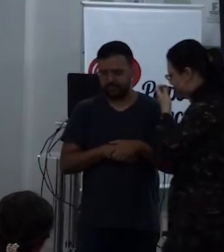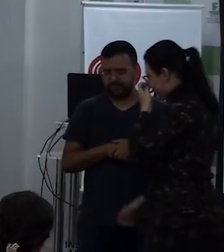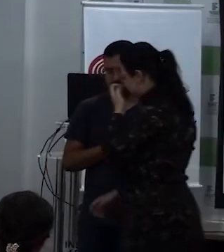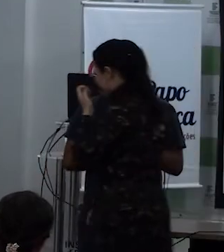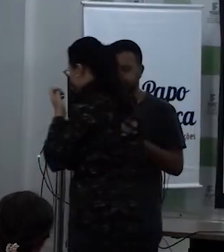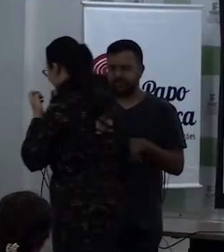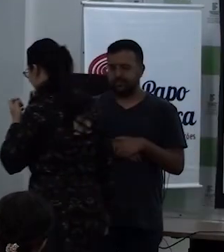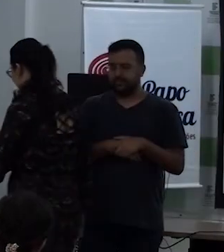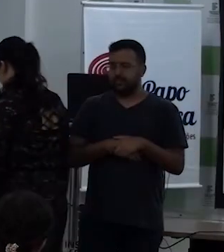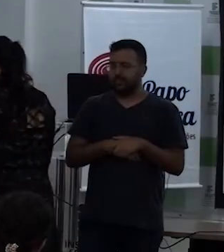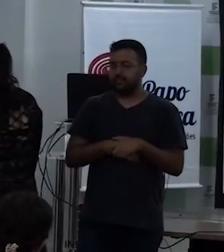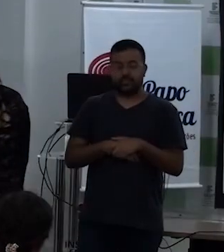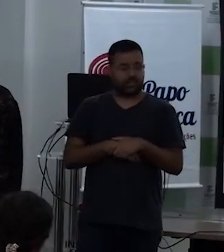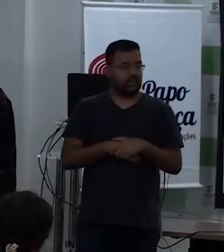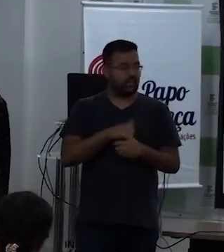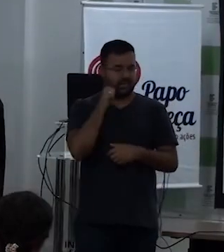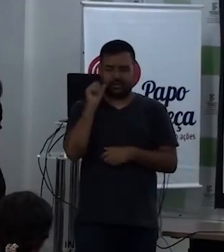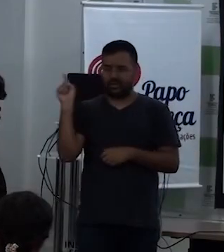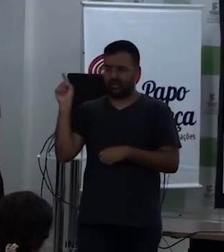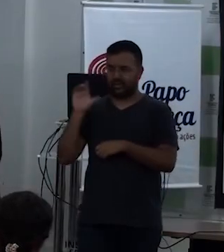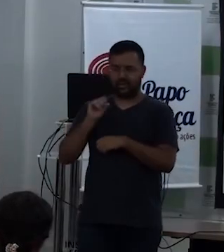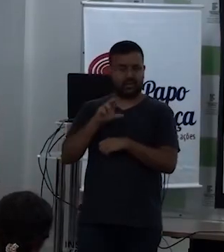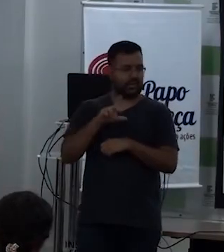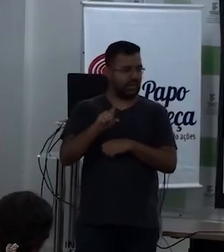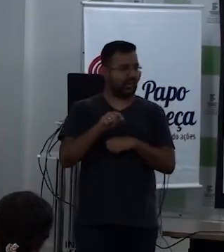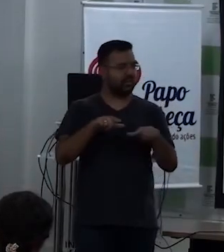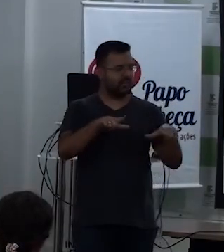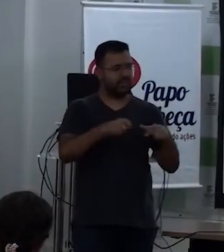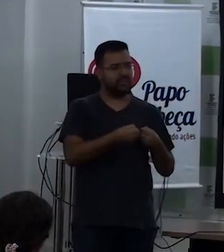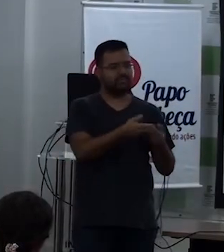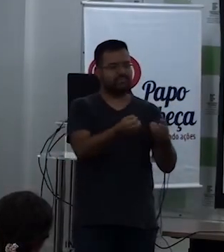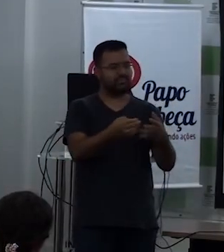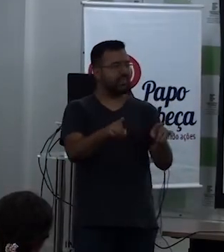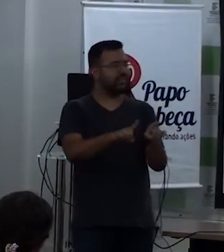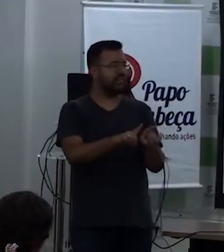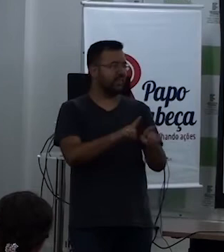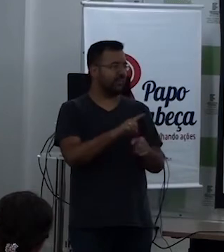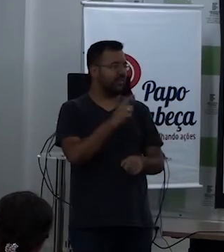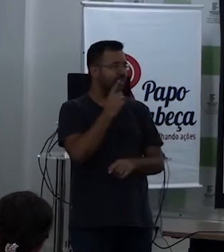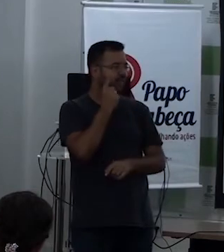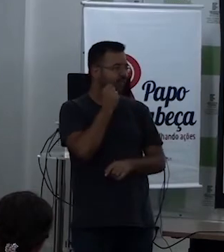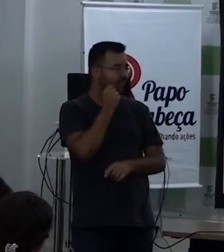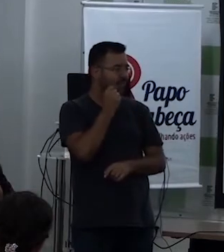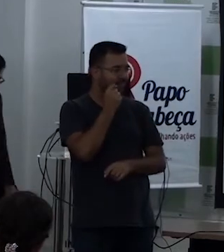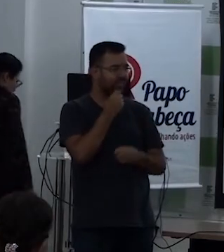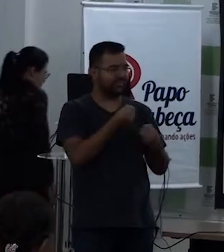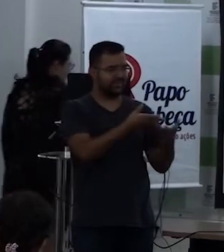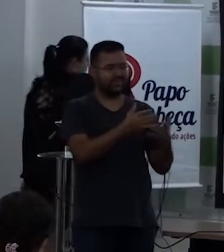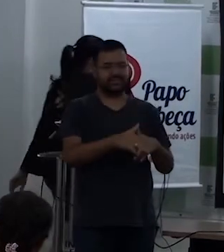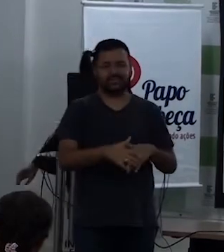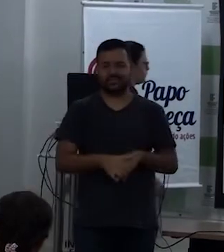Cabeça. E aí a Carol vai estar entregando o certificado no momento. Pode fazer aqui.